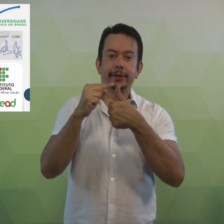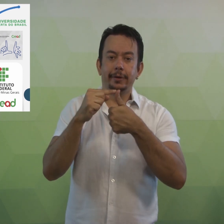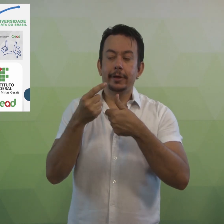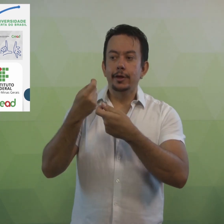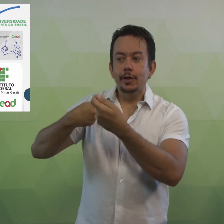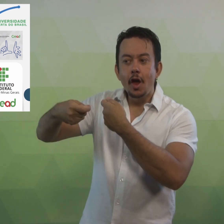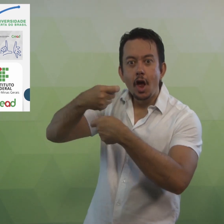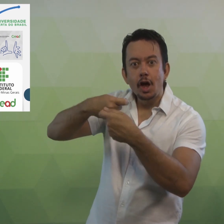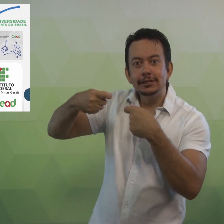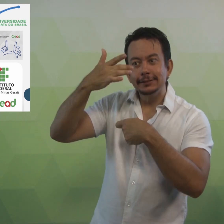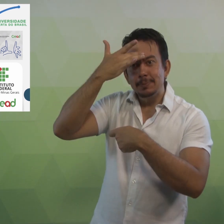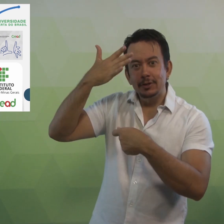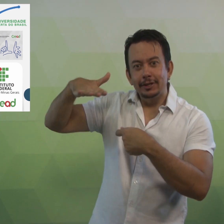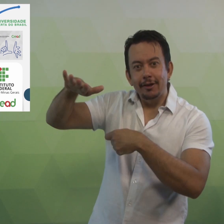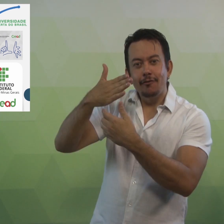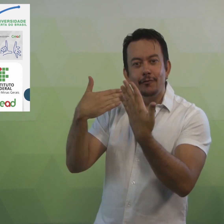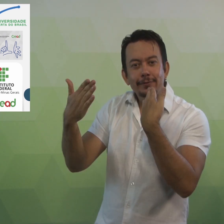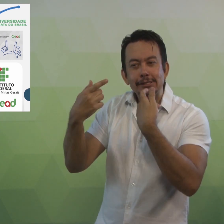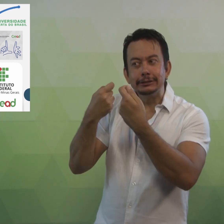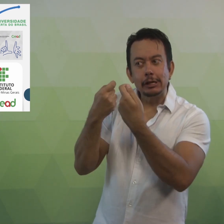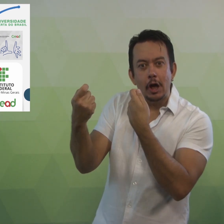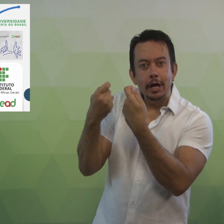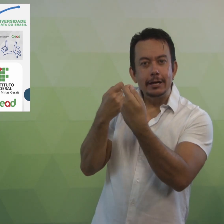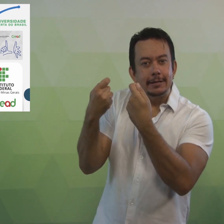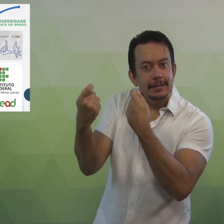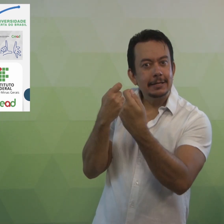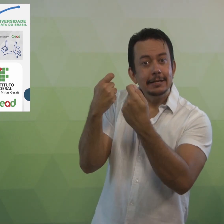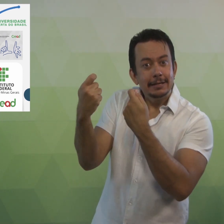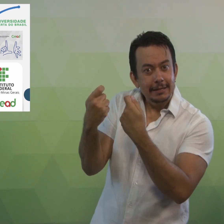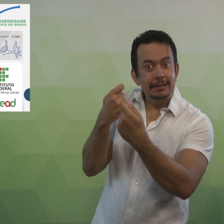E esses fatores, eles influenciam a nossa comunicação.